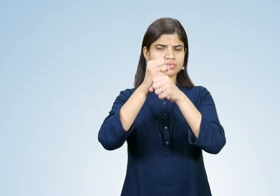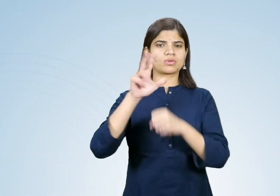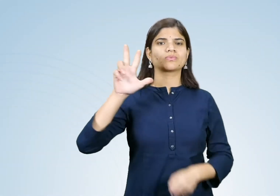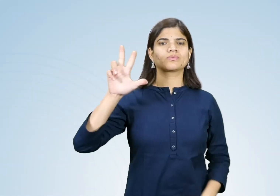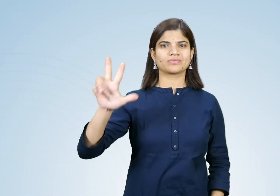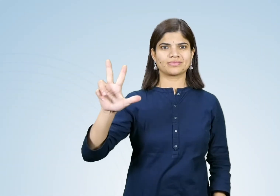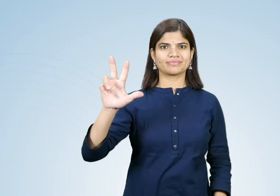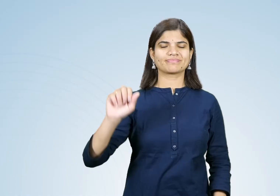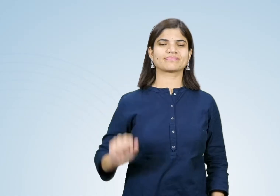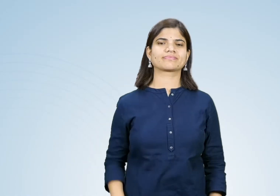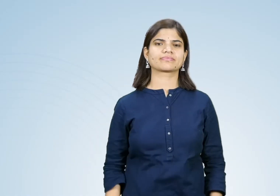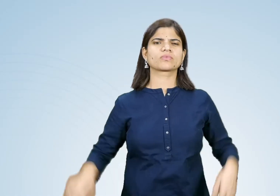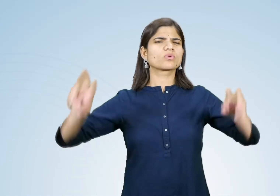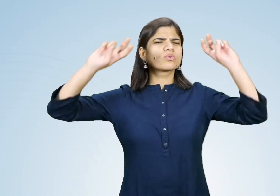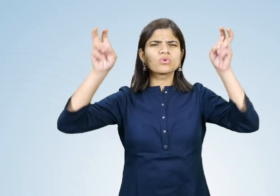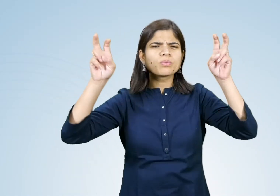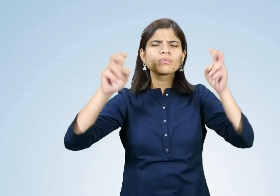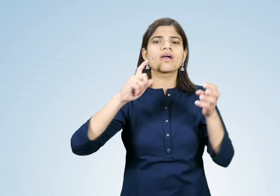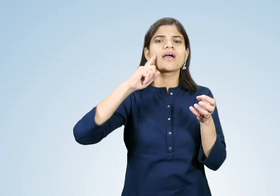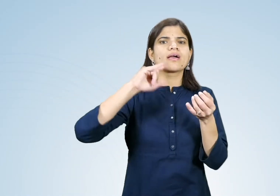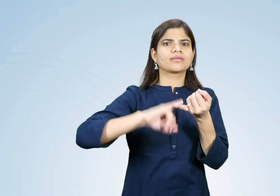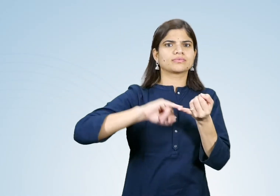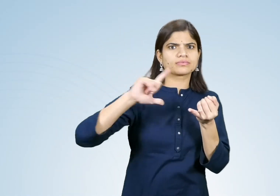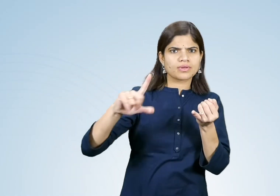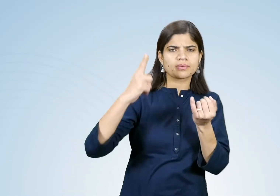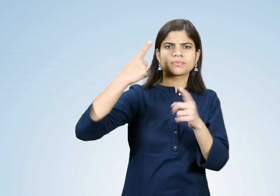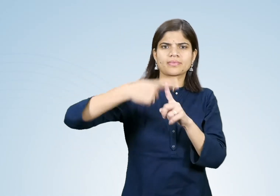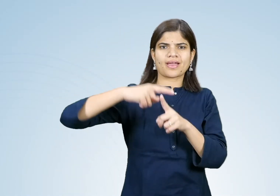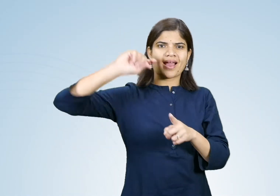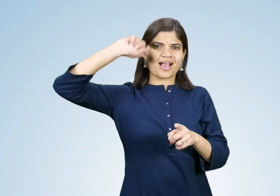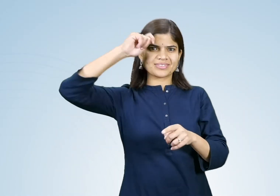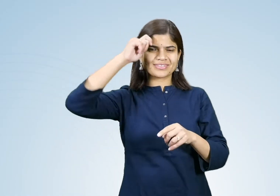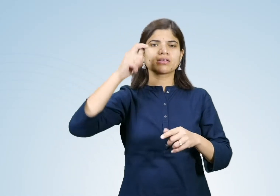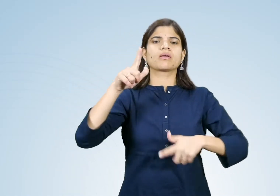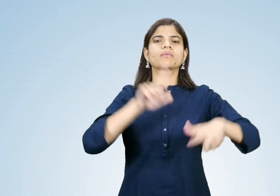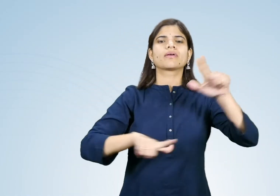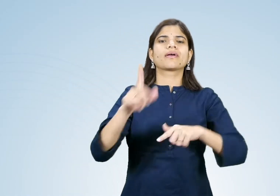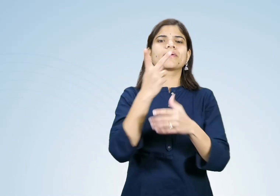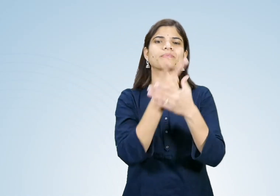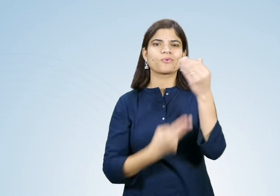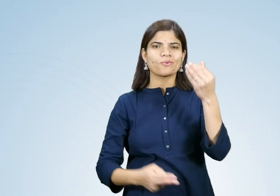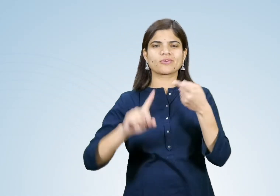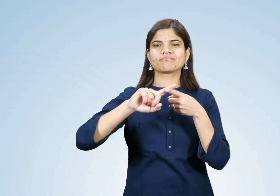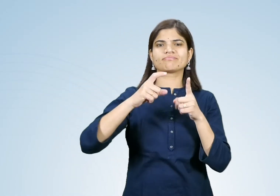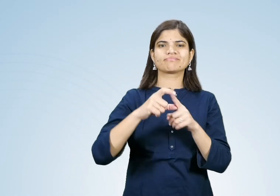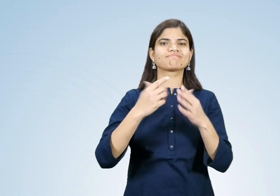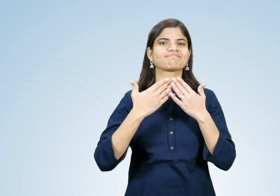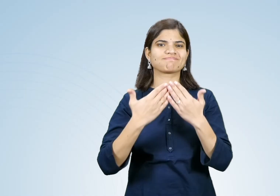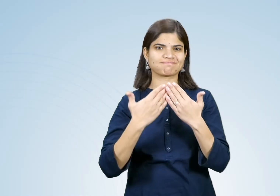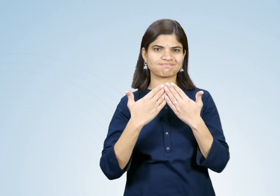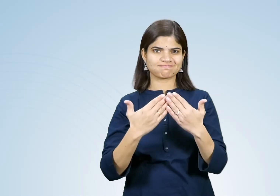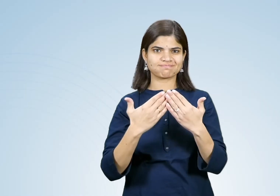रिसर्च ब्रीफ 8 सांकेतिक व अंग्रेजी भाषा में द्विभाषिक शिक्षा।